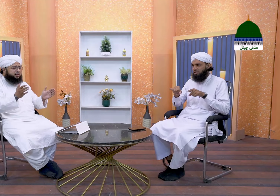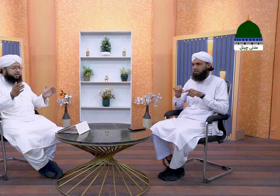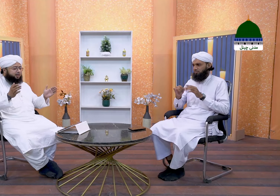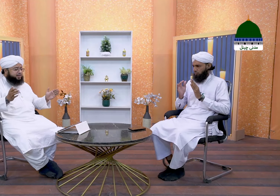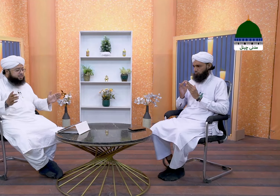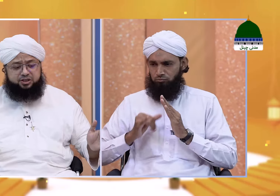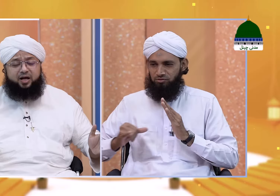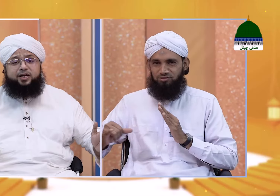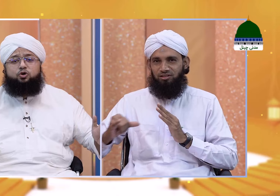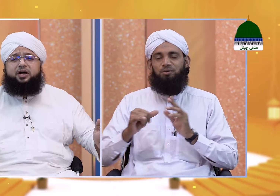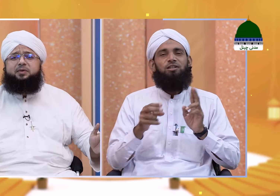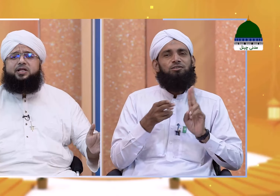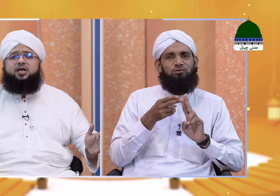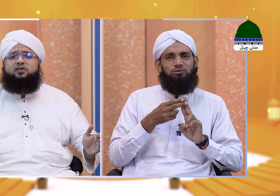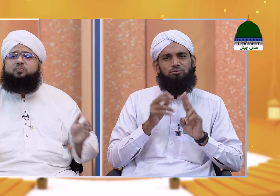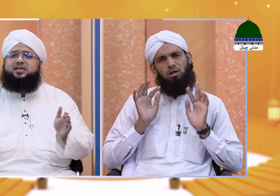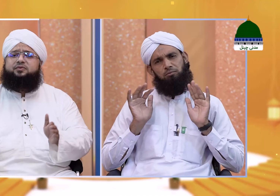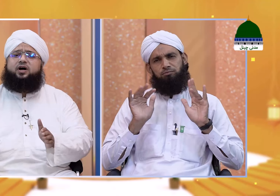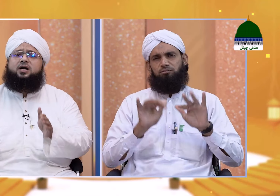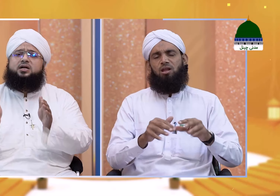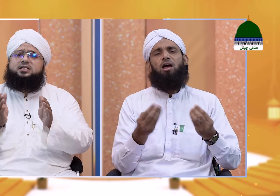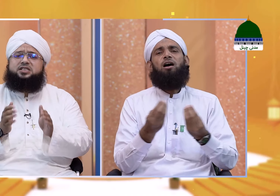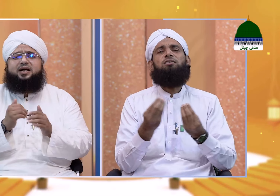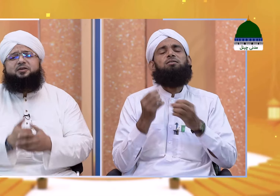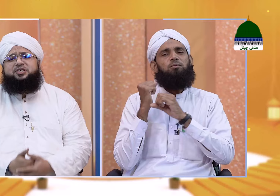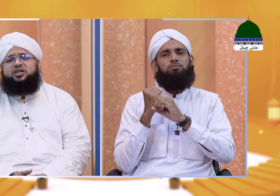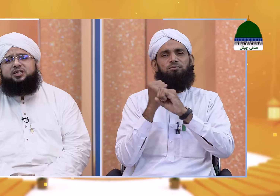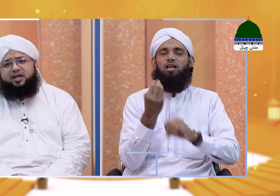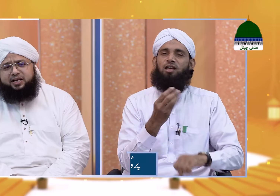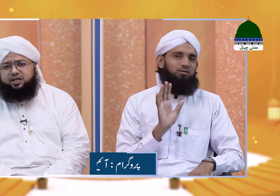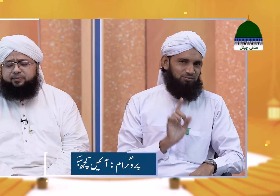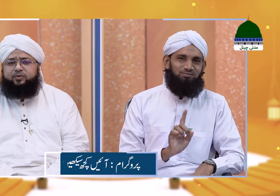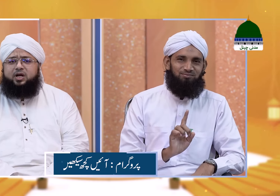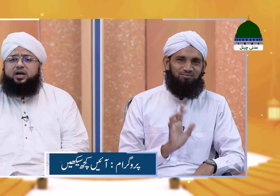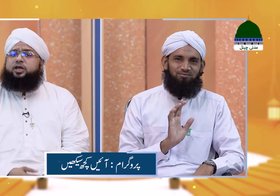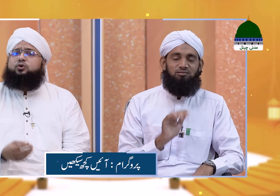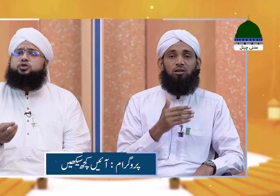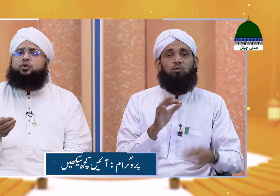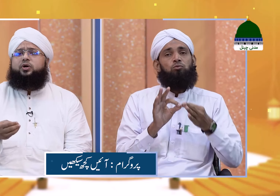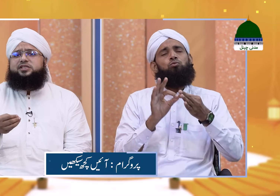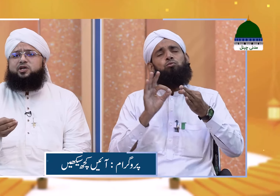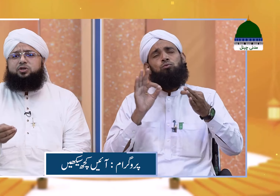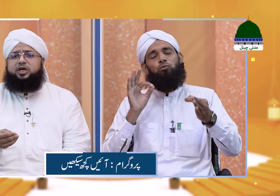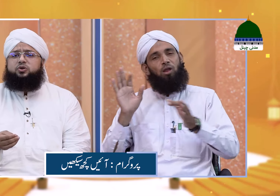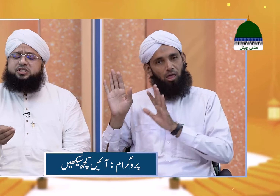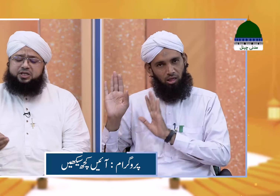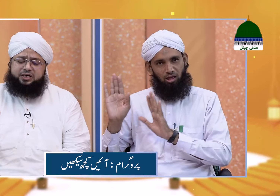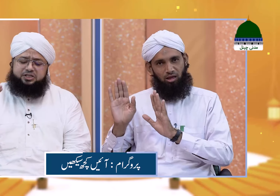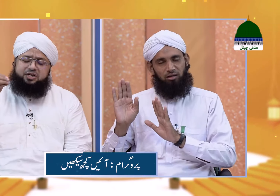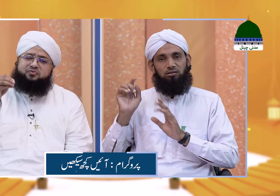ہیں، ہمارے رشتہ دار ہیں، جو قریب رہتے ہیں، وہ بعض دفعہ جنازے میں شرکت کر لیتے ہیں، لیکن کچھ لوگ ایسے ہوتے ہیں جو کسی نہ کسی وجہ